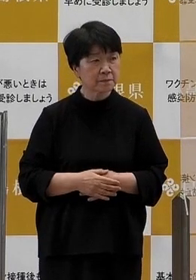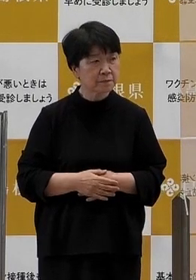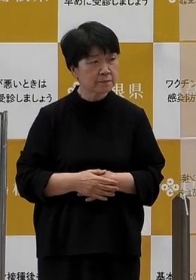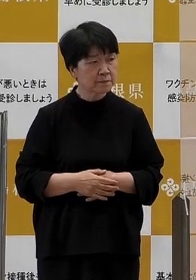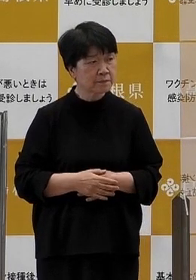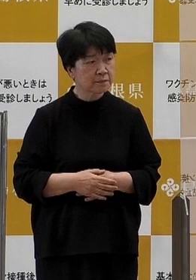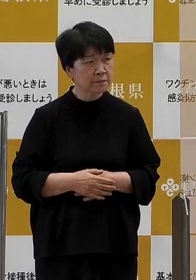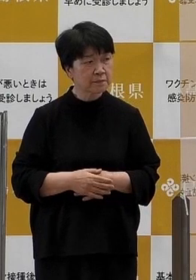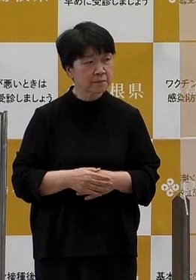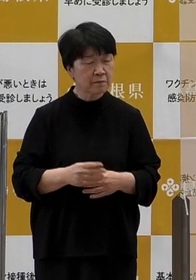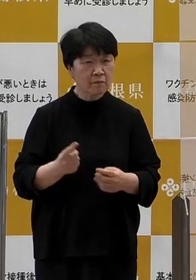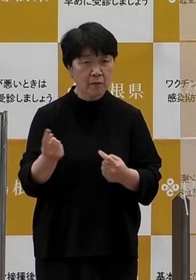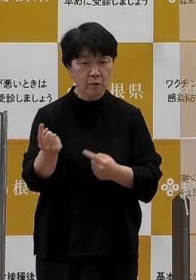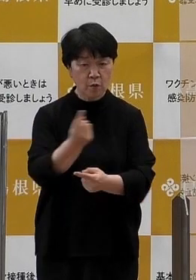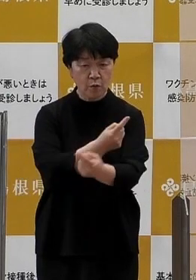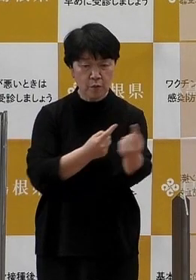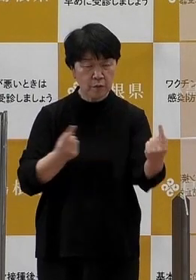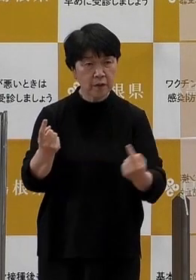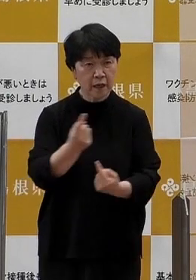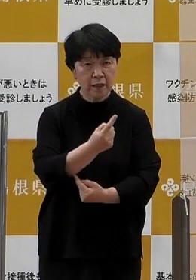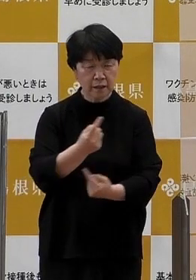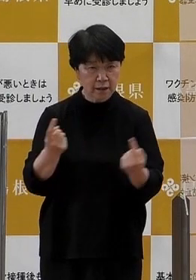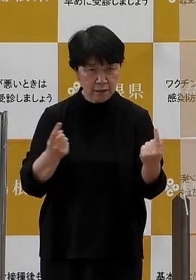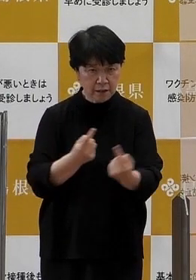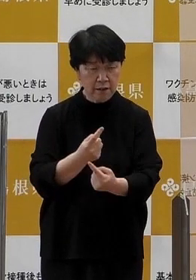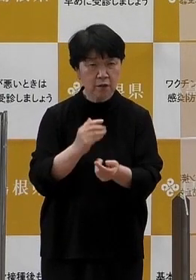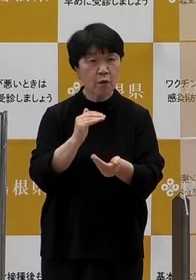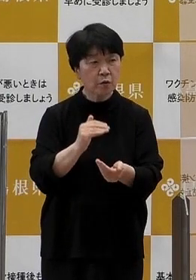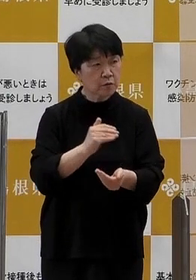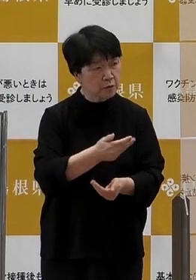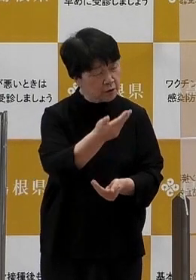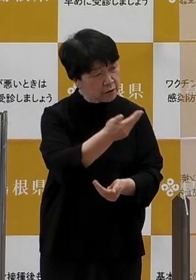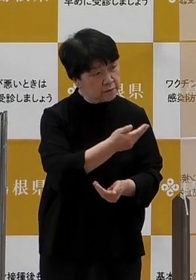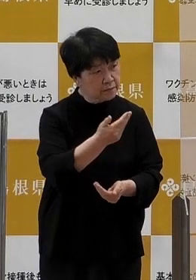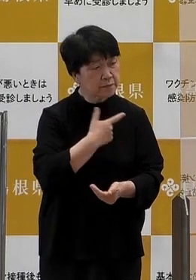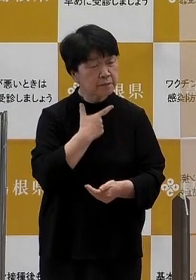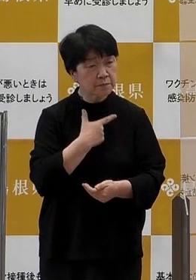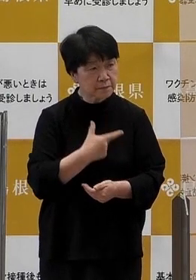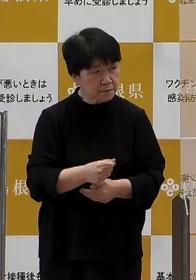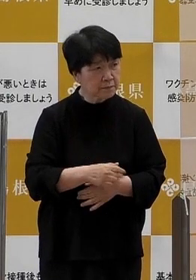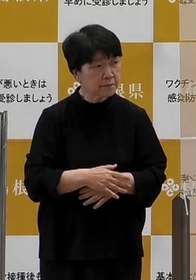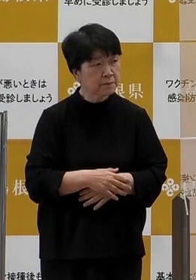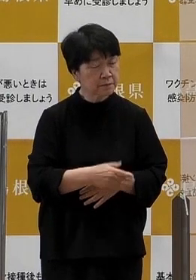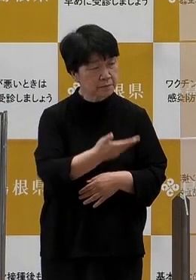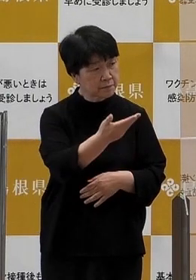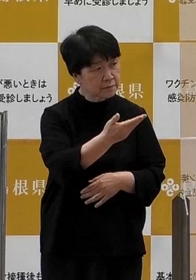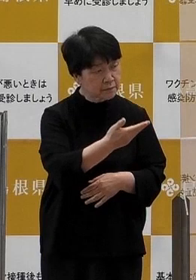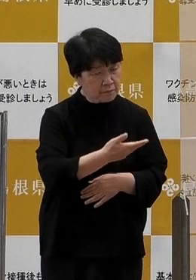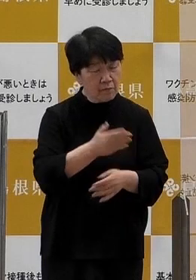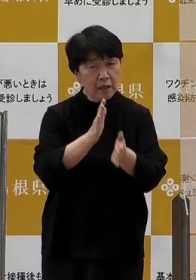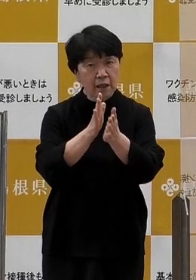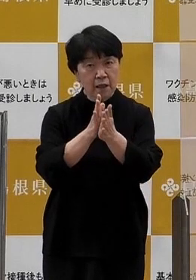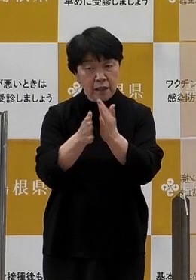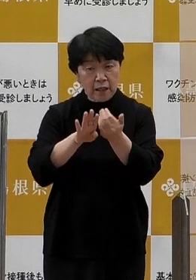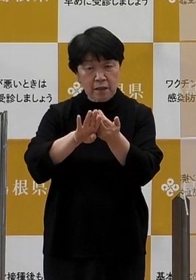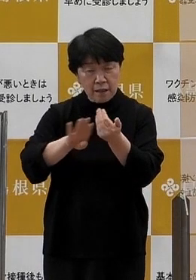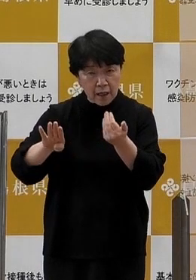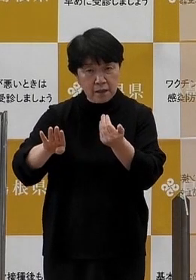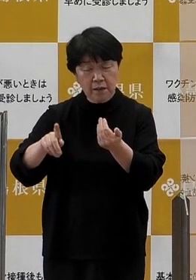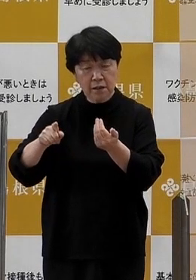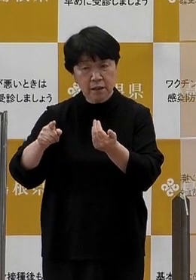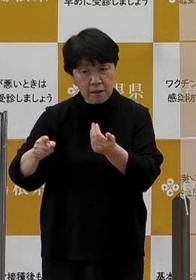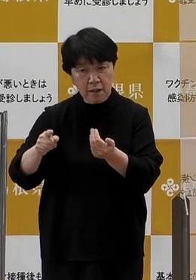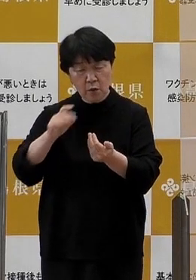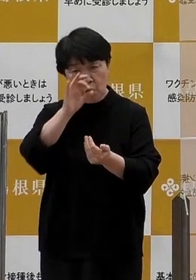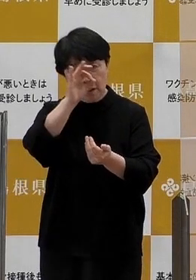来のところでちょっと追加でお伺いできればと思います。 はい、 あの例えばですけど、まあ、県外からの観光客の方、どうしても大型連休